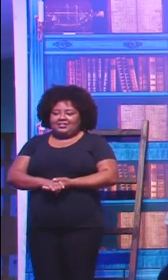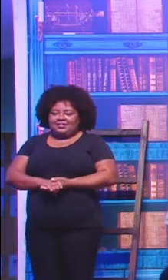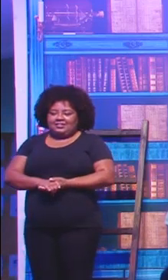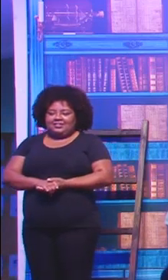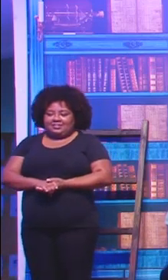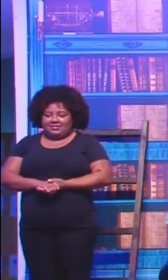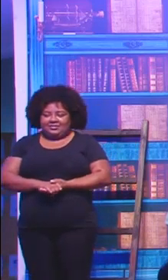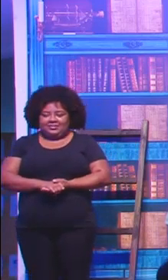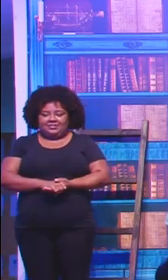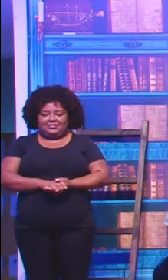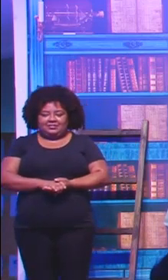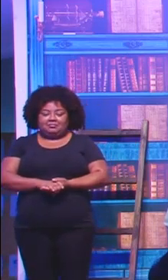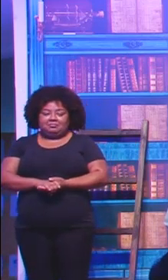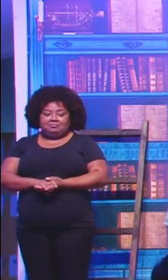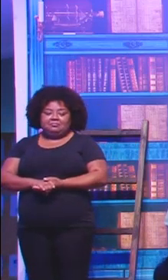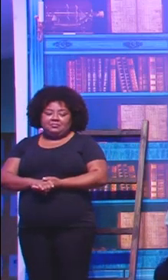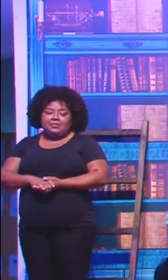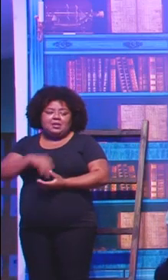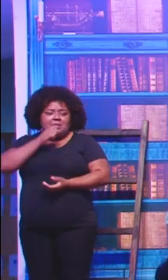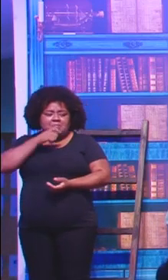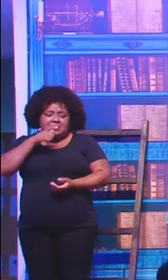nada.